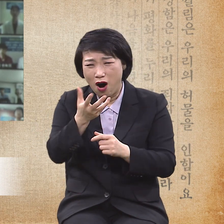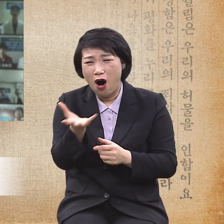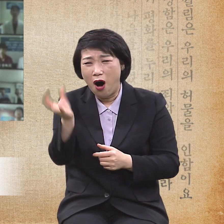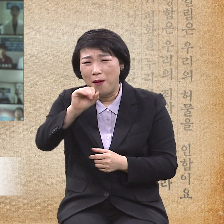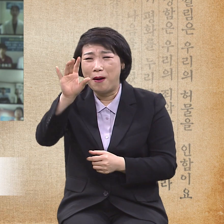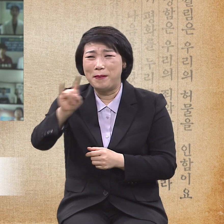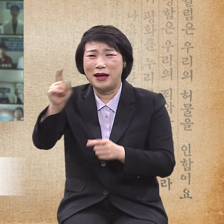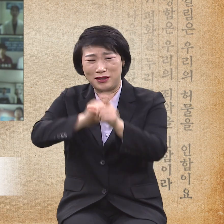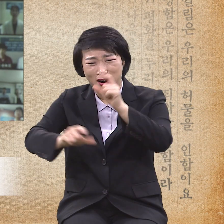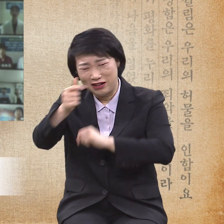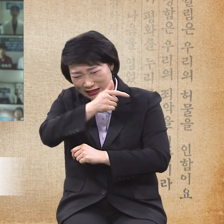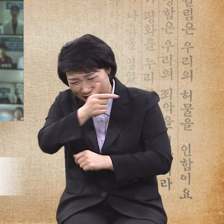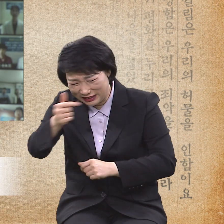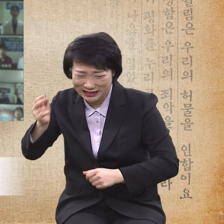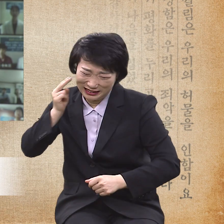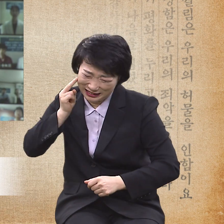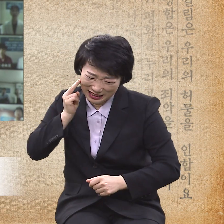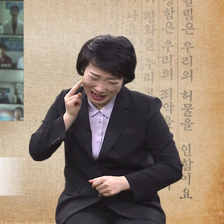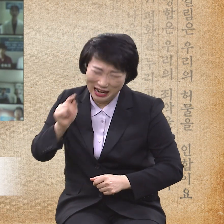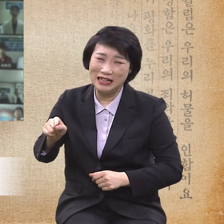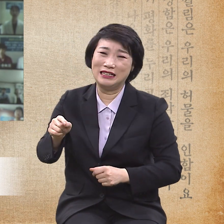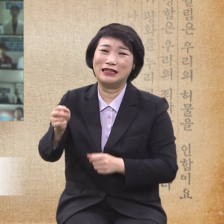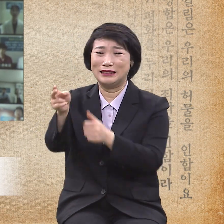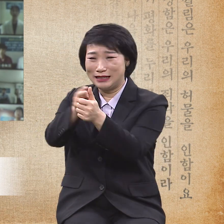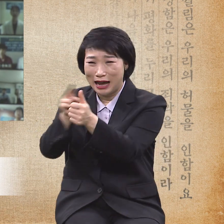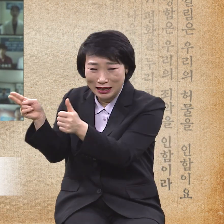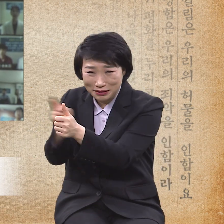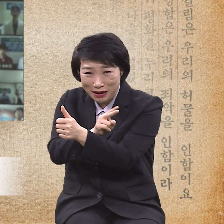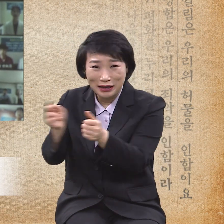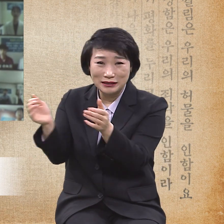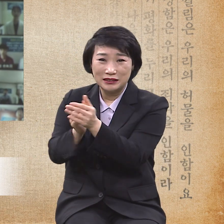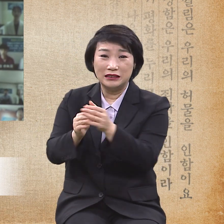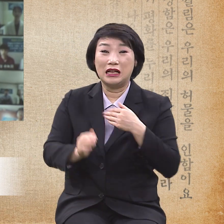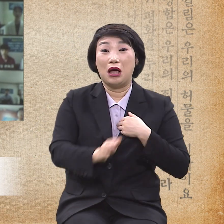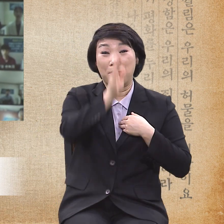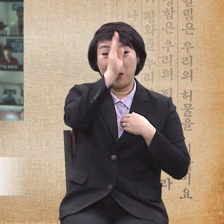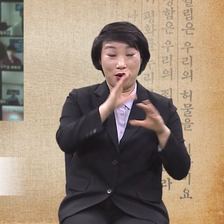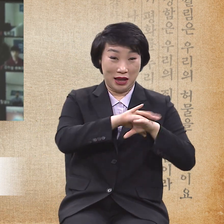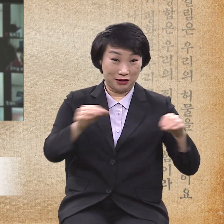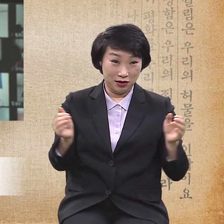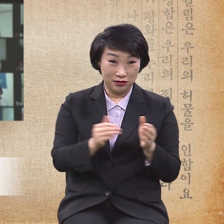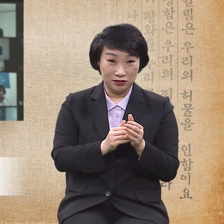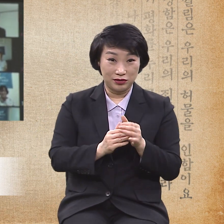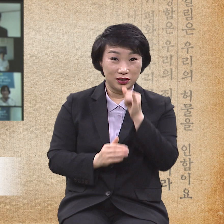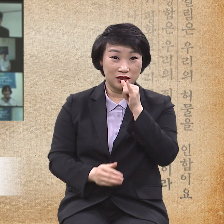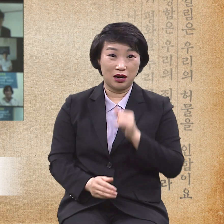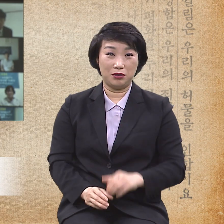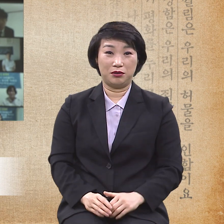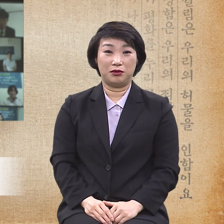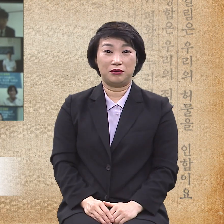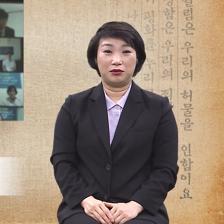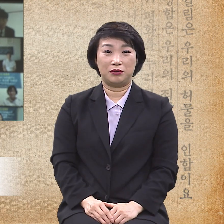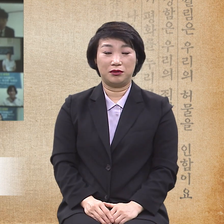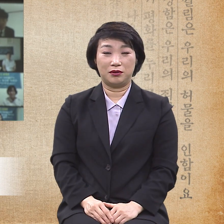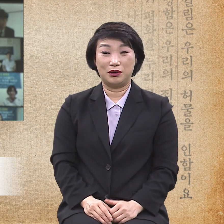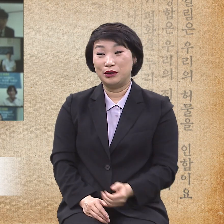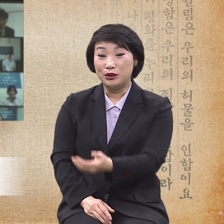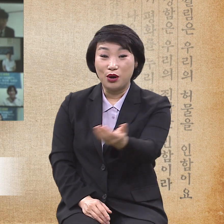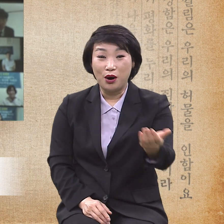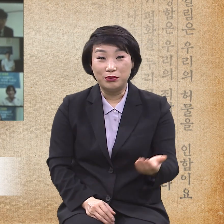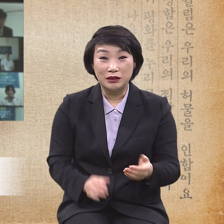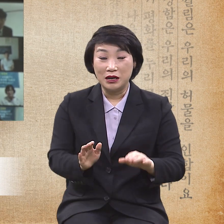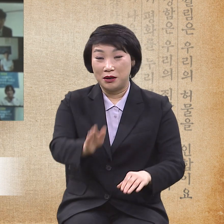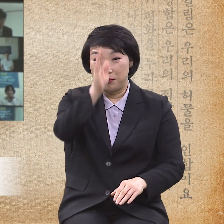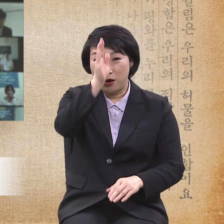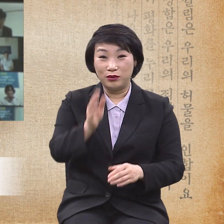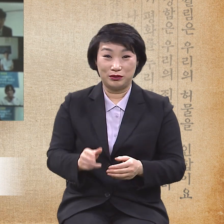배 힘든 무진 채찍을 만져서 내 질병을 짊어지셨다. 여러분의